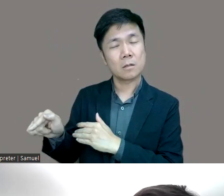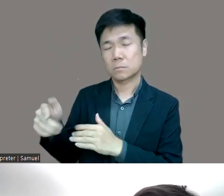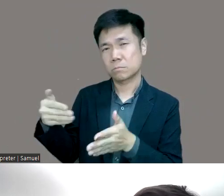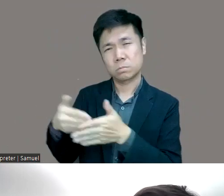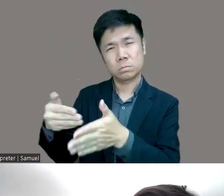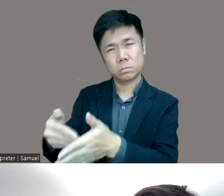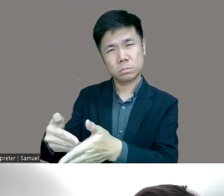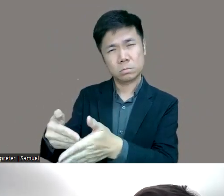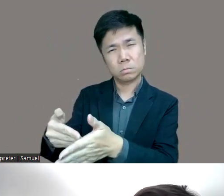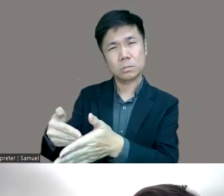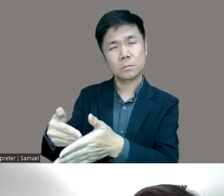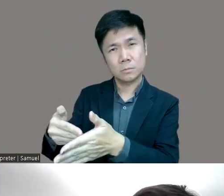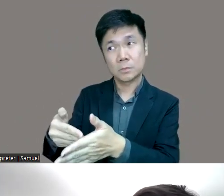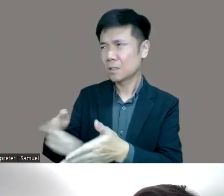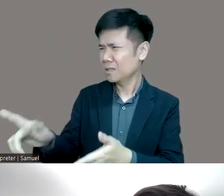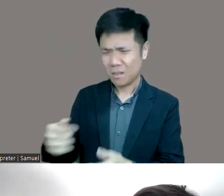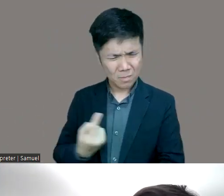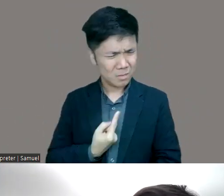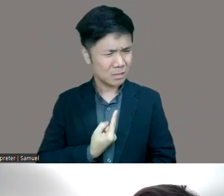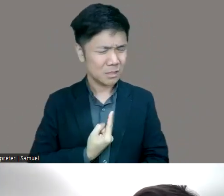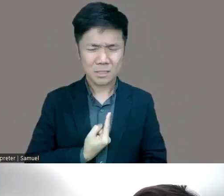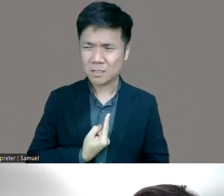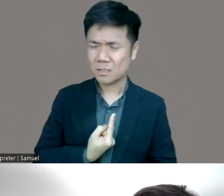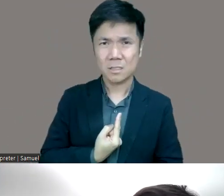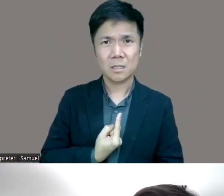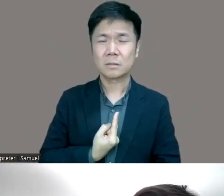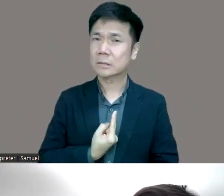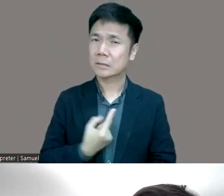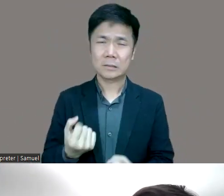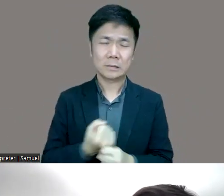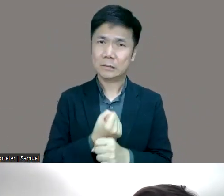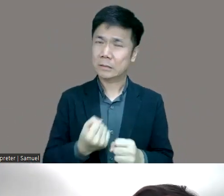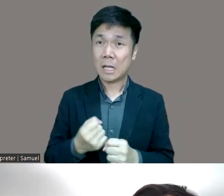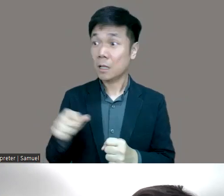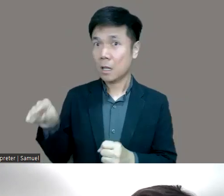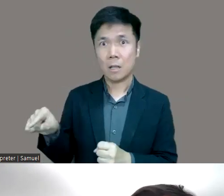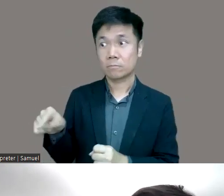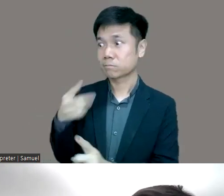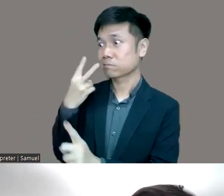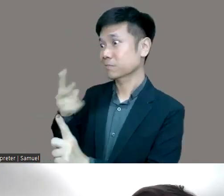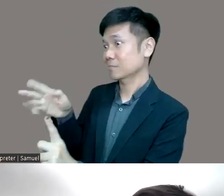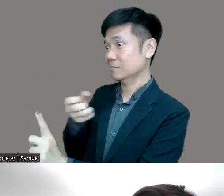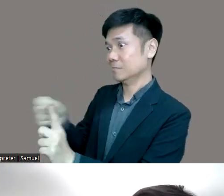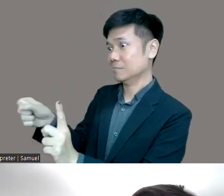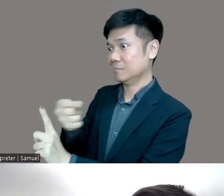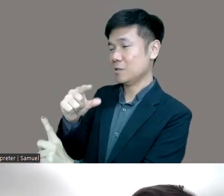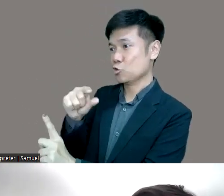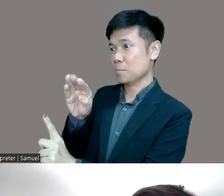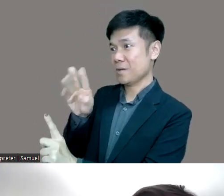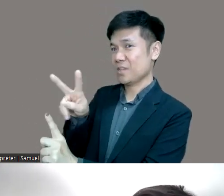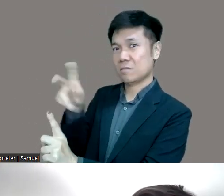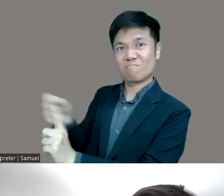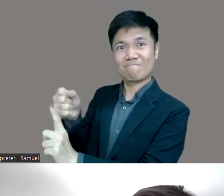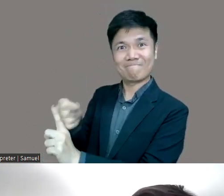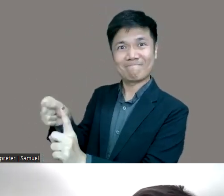Leur vie, elles ont beaucoup de défis dans leur vie. Elles sont dépendantes et elles deviennent